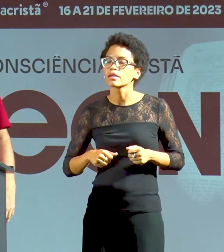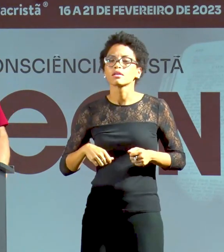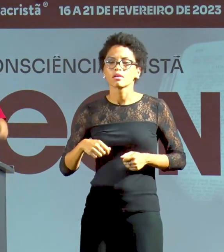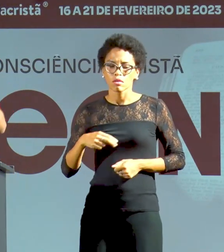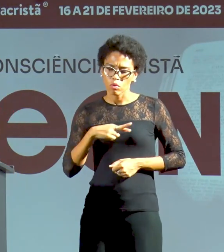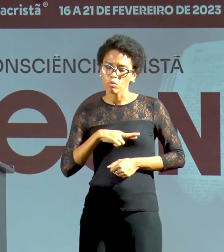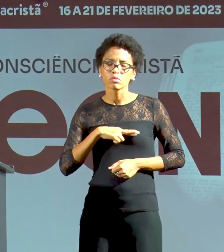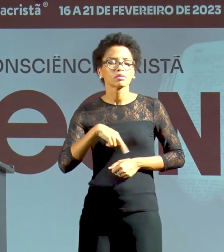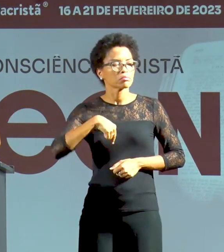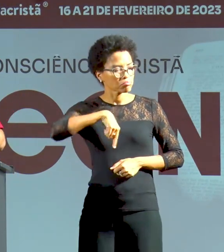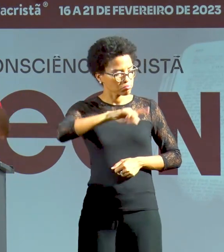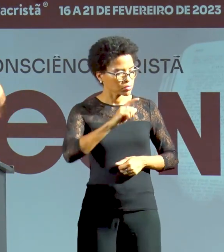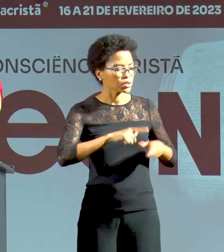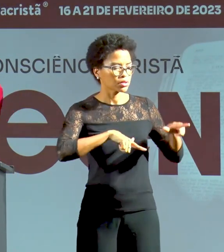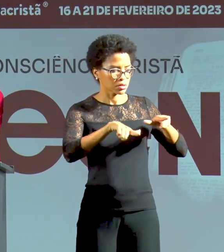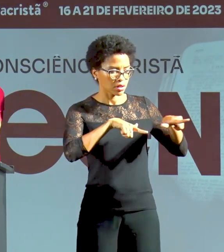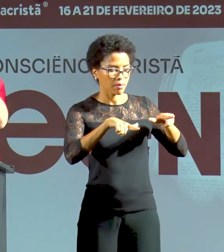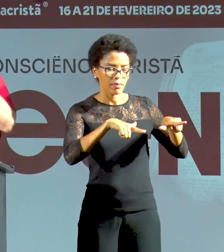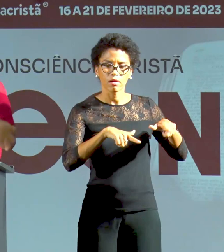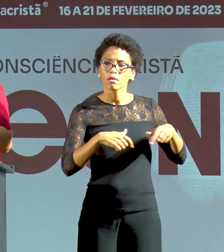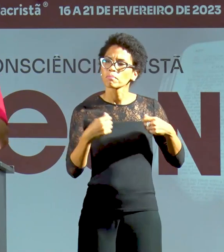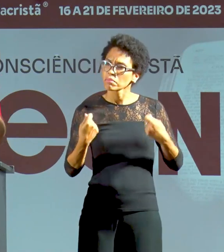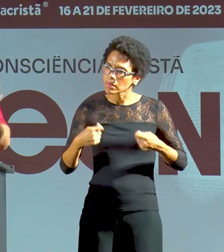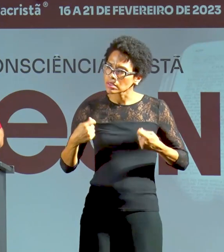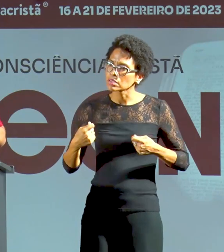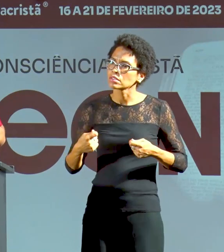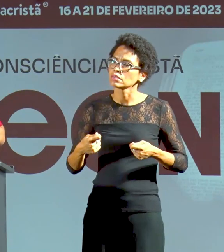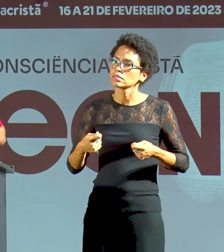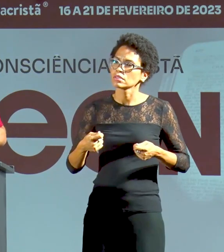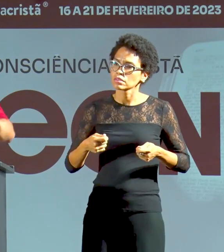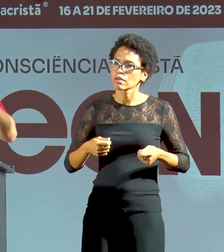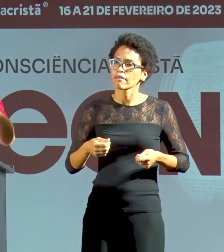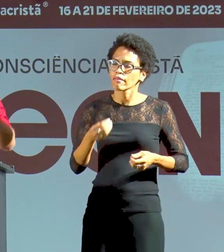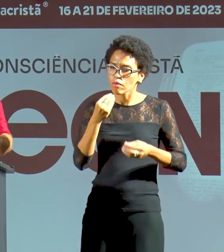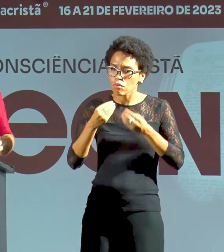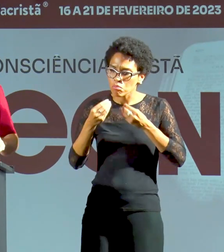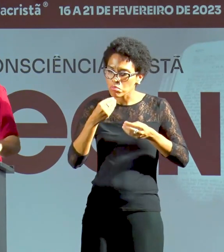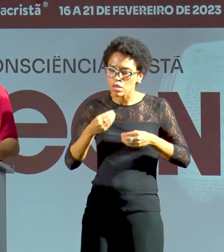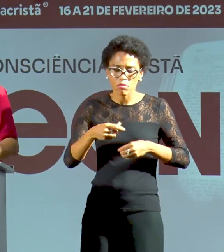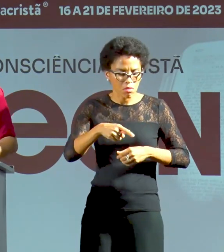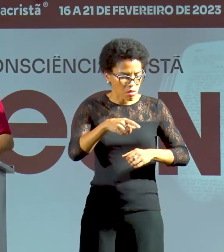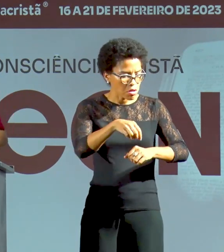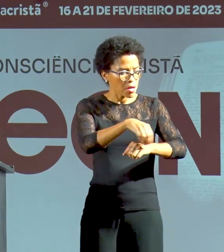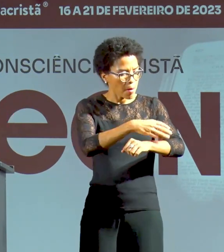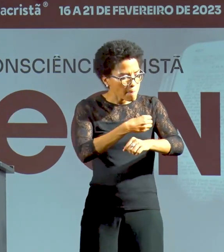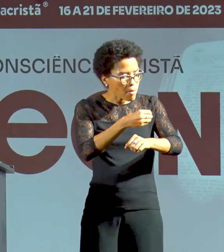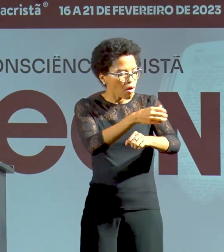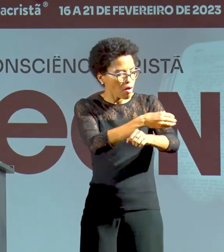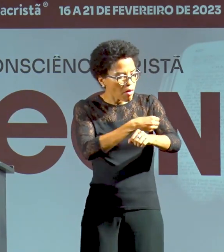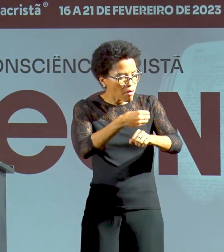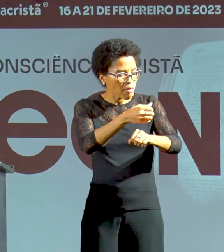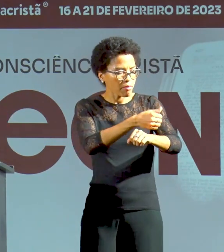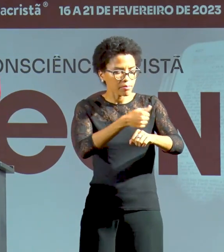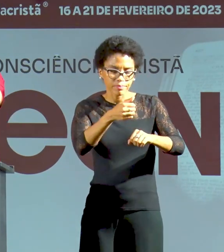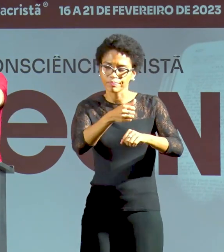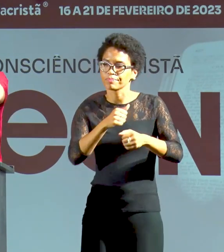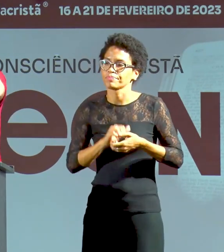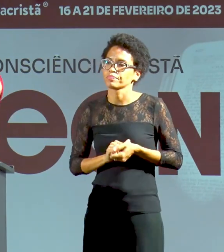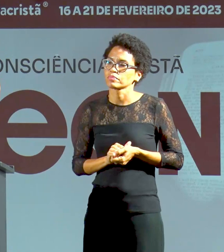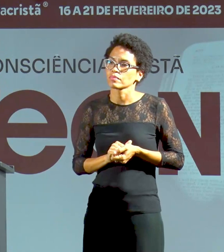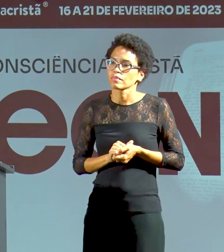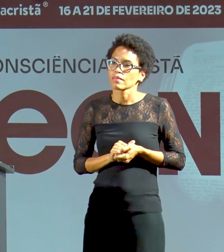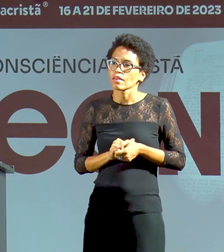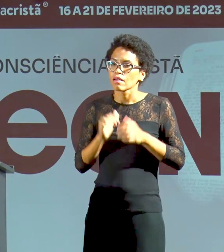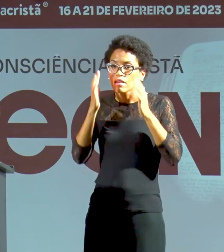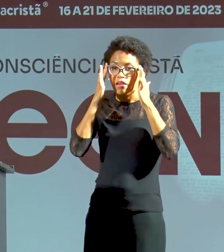ela precisava se sustentar e precisava sustentar sua sogra era a família dela E Rute vai trabalhar e aí vem a primeira coincidência